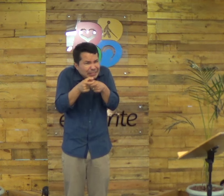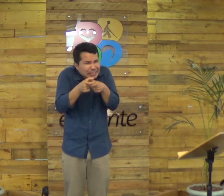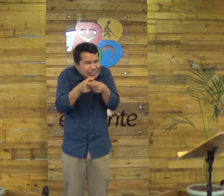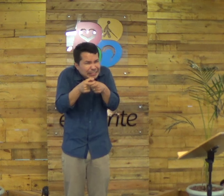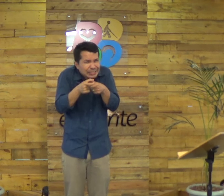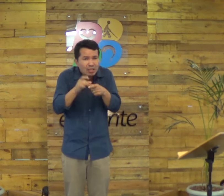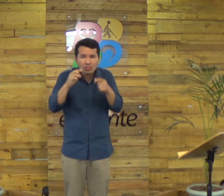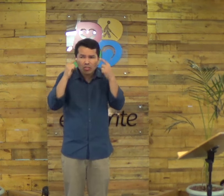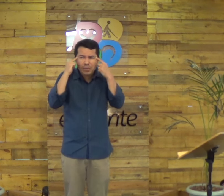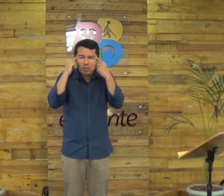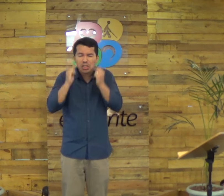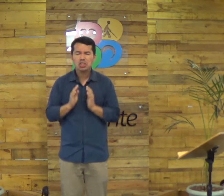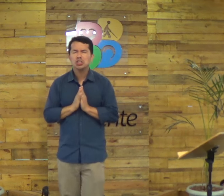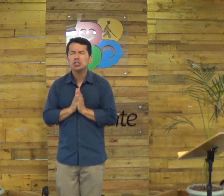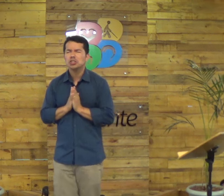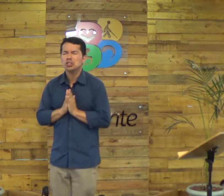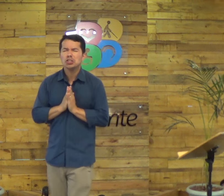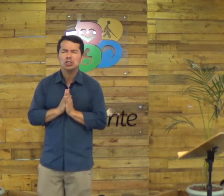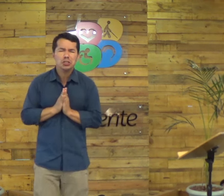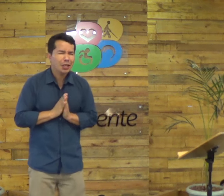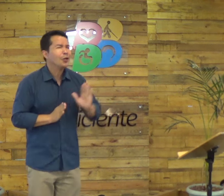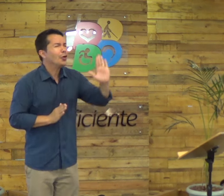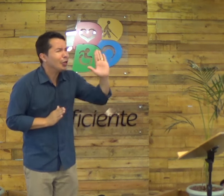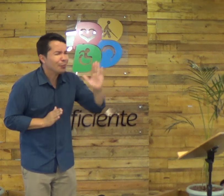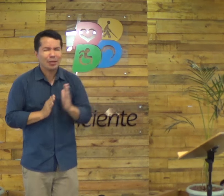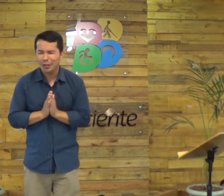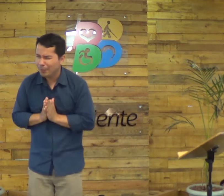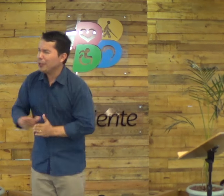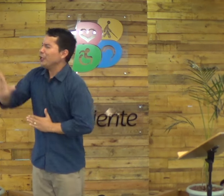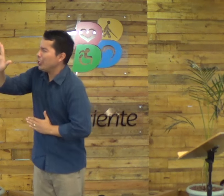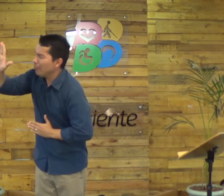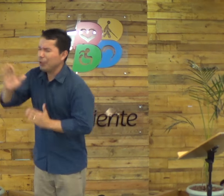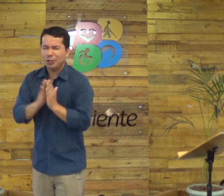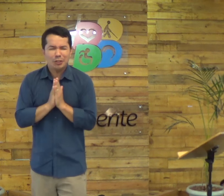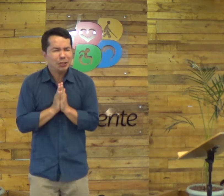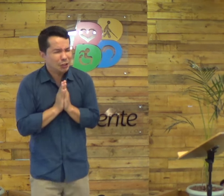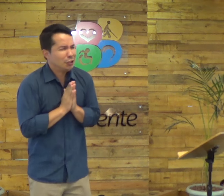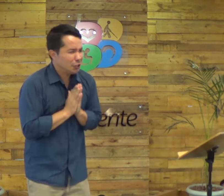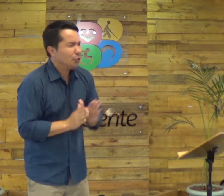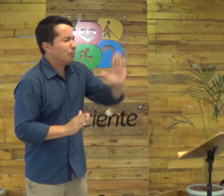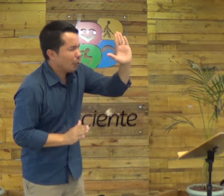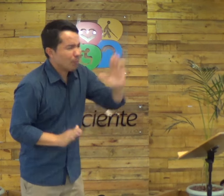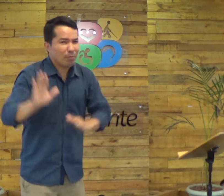sabe, pequena, pequena mesmo, né, eu era um coxineiro de lá,